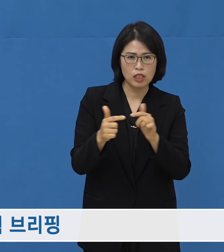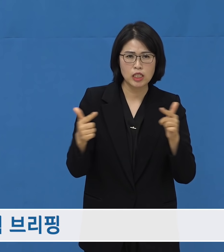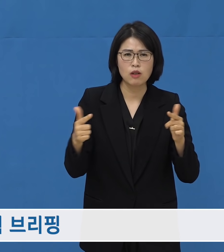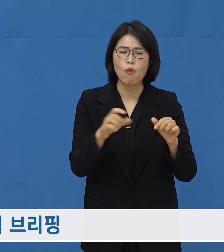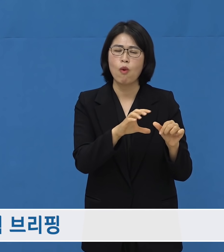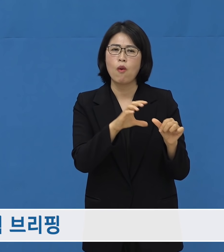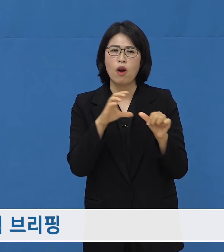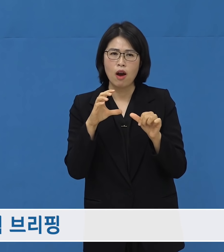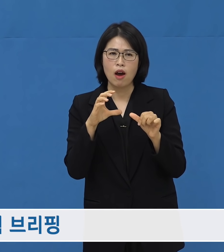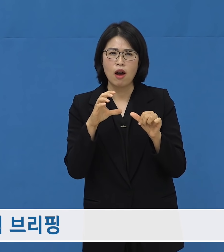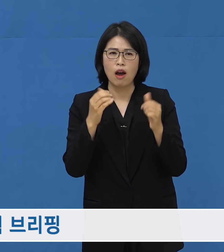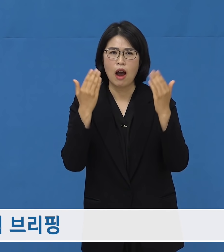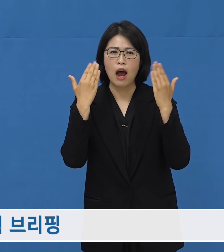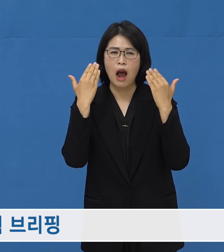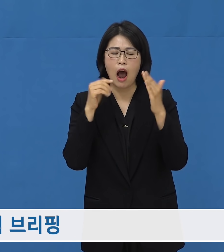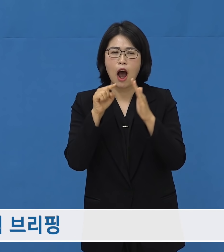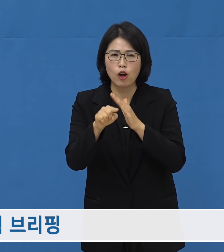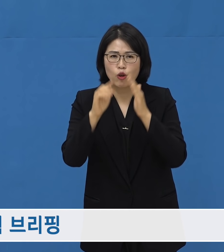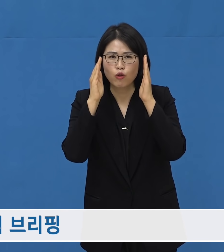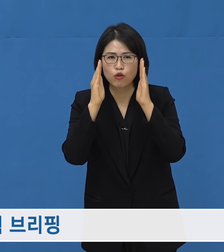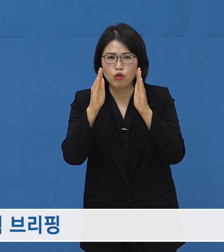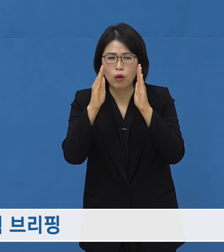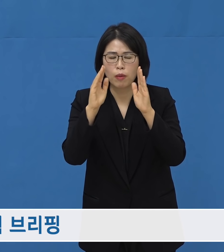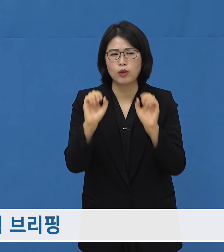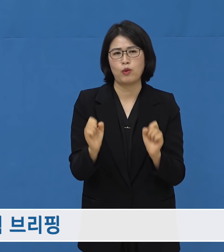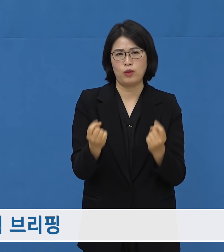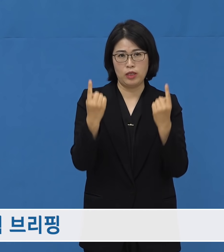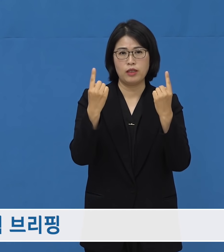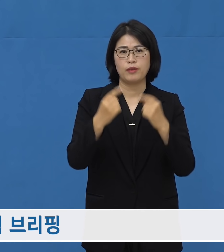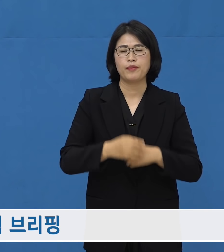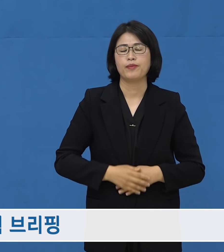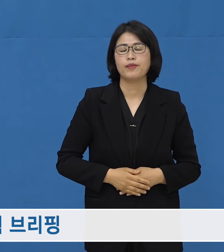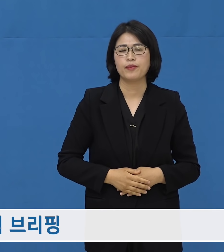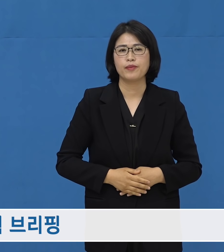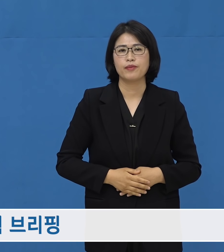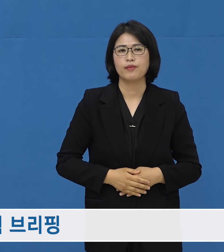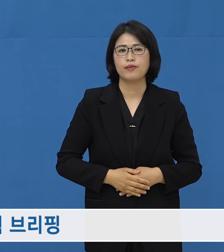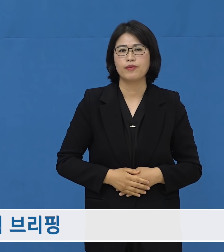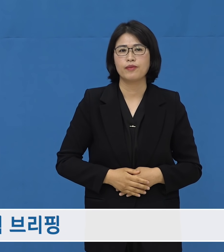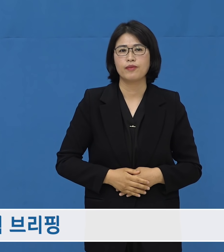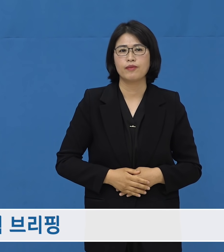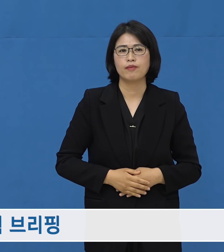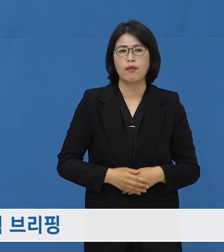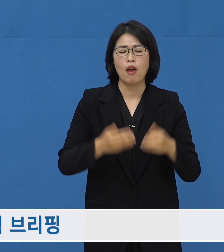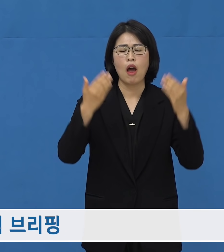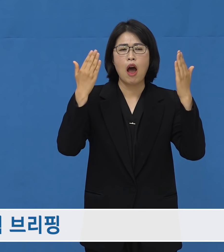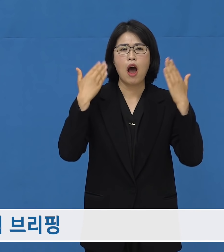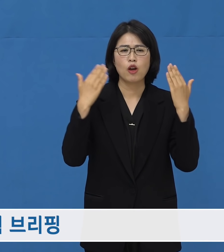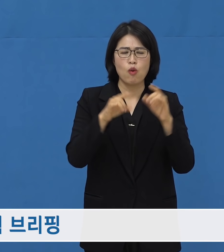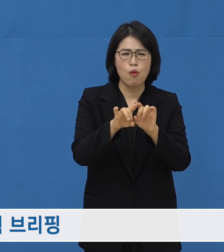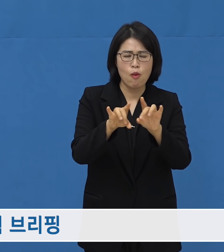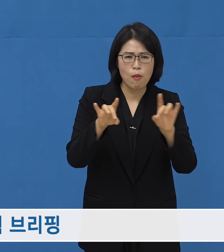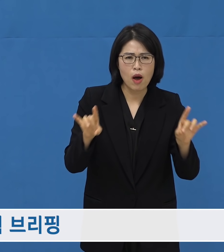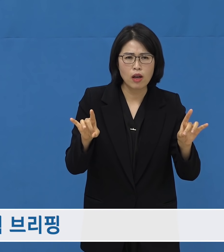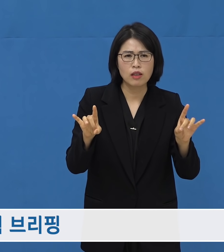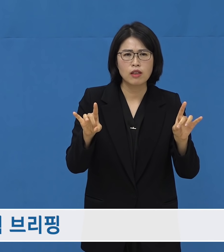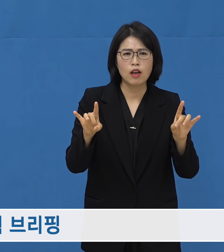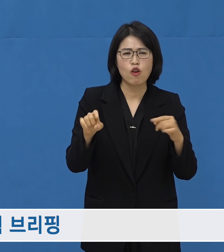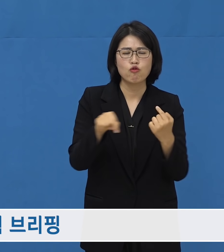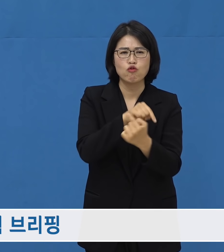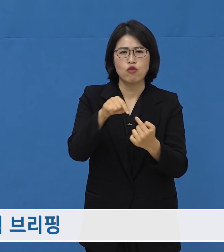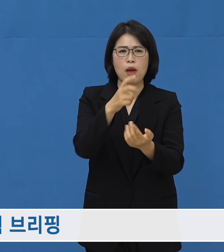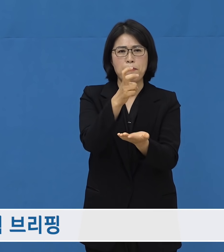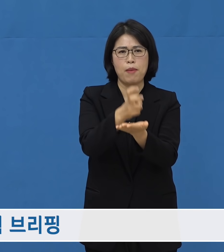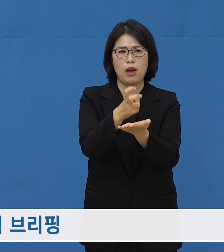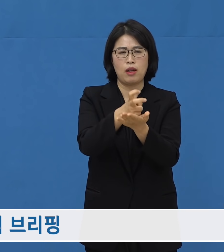적극 활용해 등교 수업과 병행하겠습니다. 학교 급별 등교 수업 운영